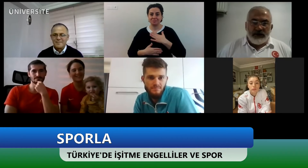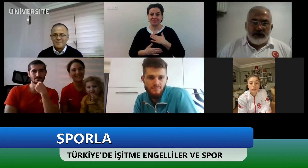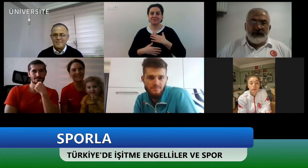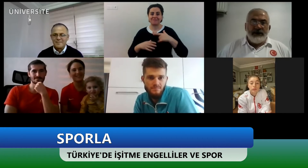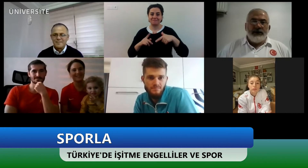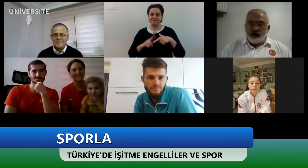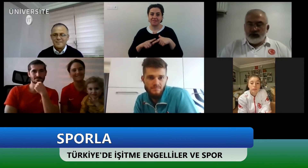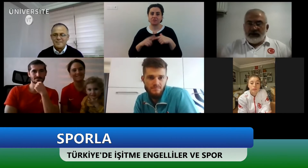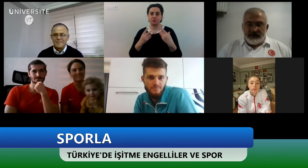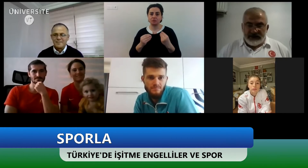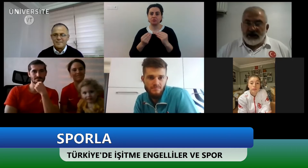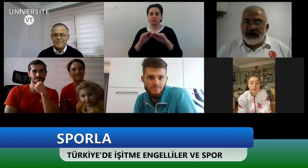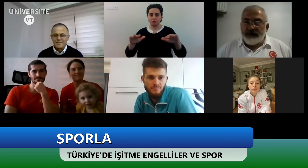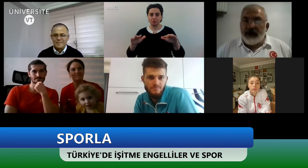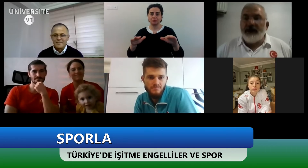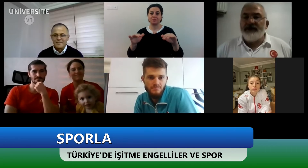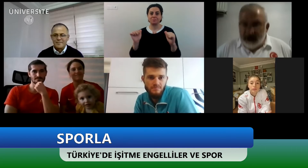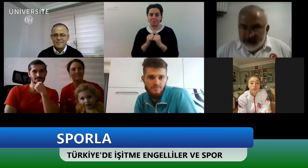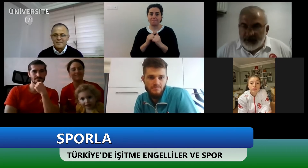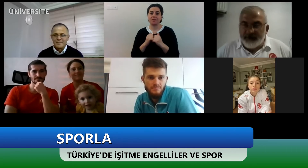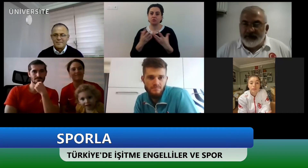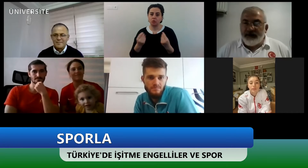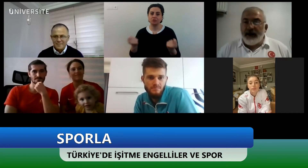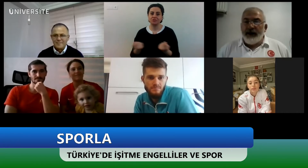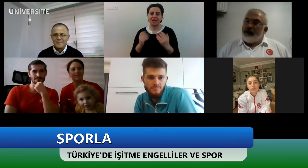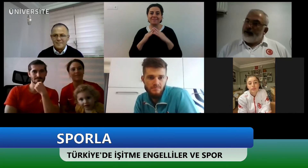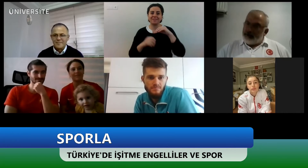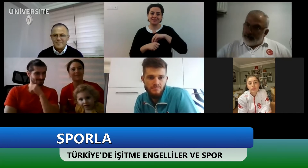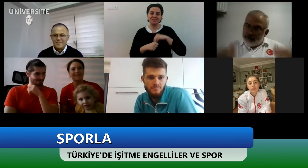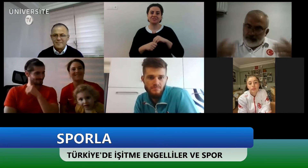federasyon olarak çocuklarımız da şahit bayağı bir çalışma yaptık ve